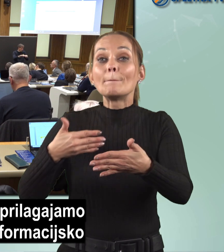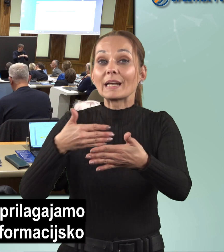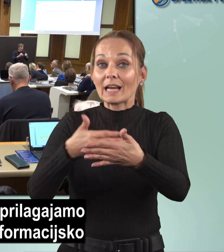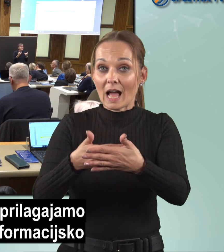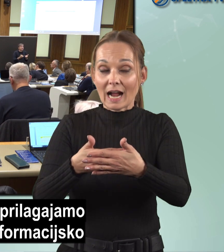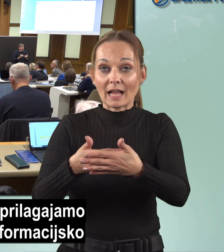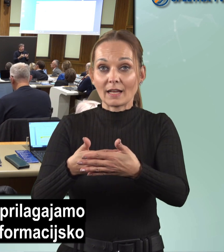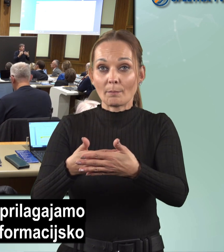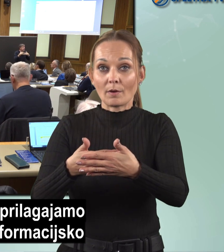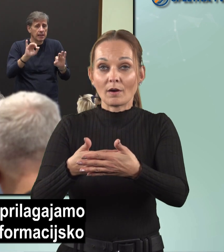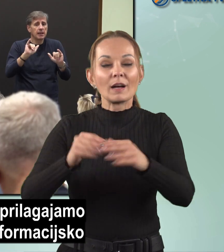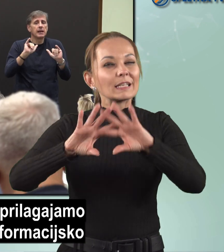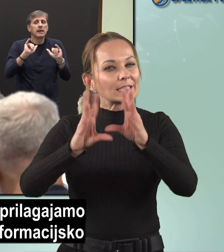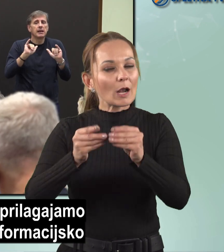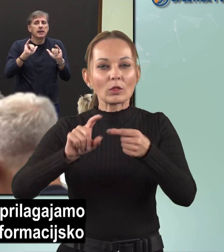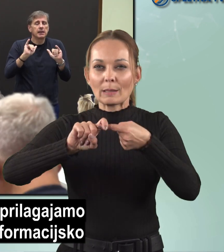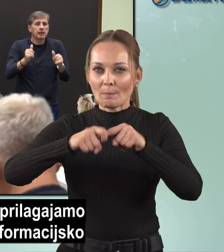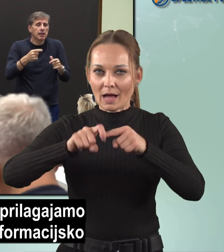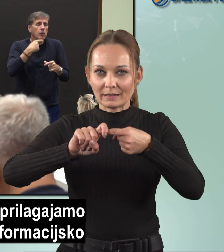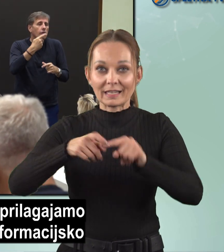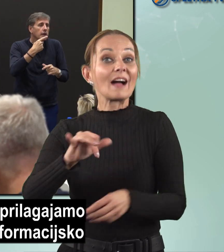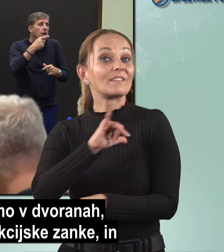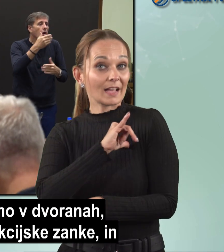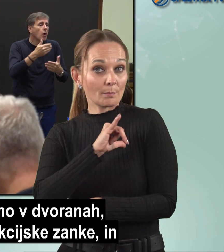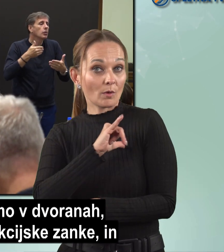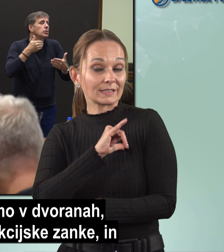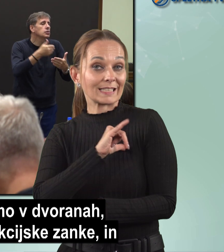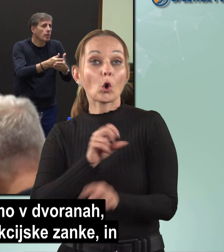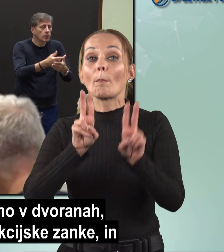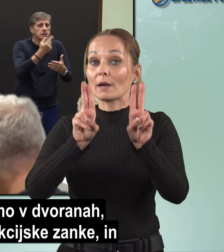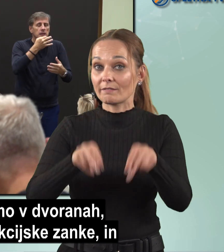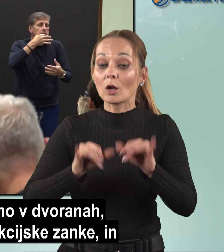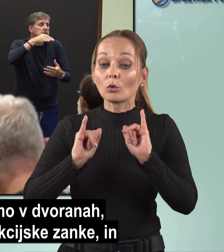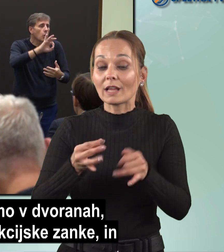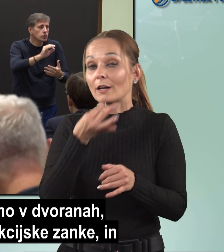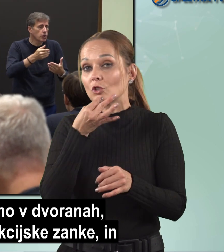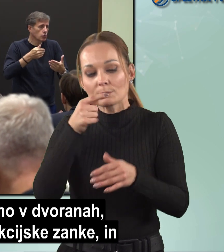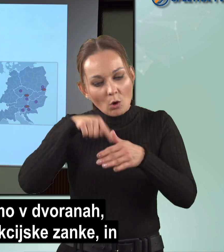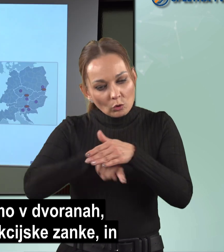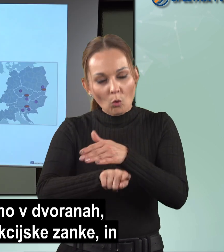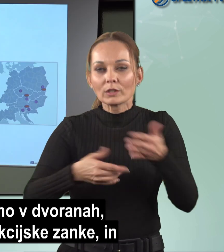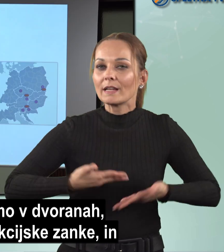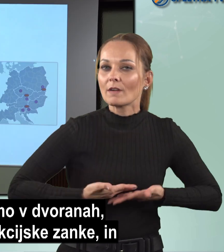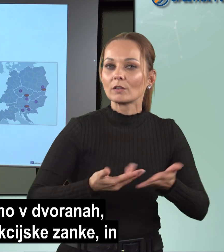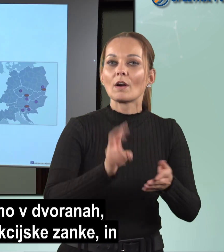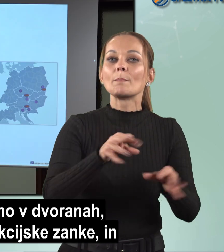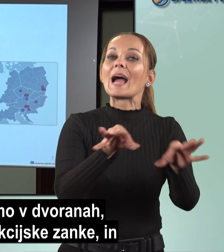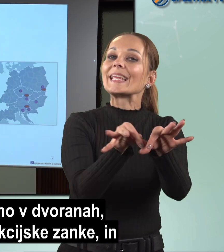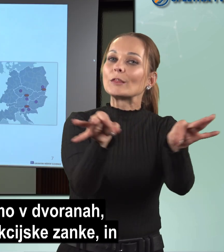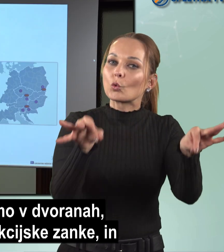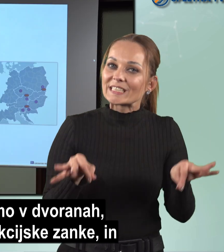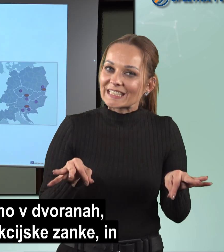prilagajamo ves material v informacijsko pravilno, da če smo v dvoranah, da so na voljo